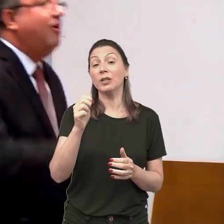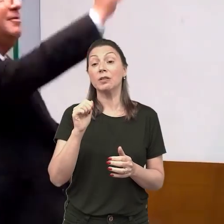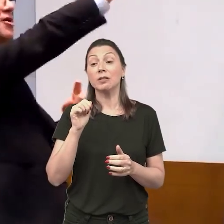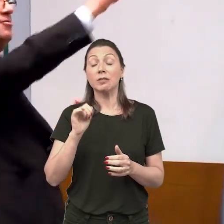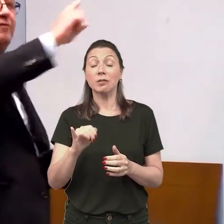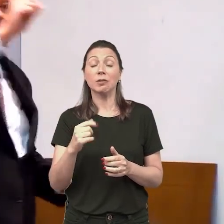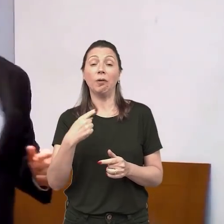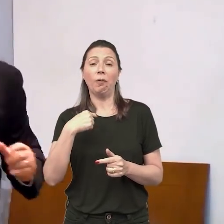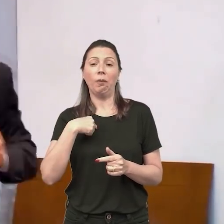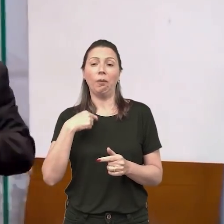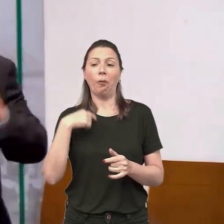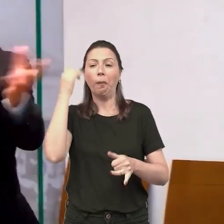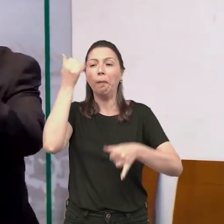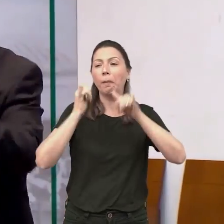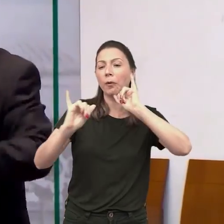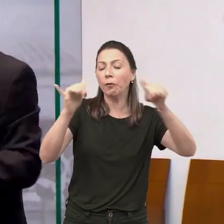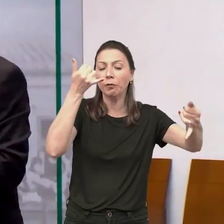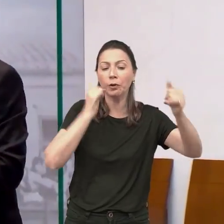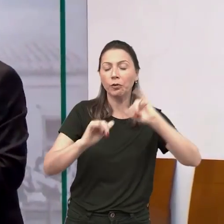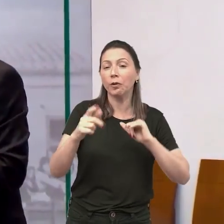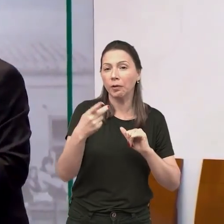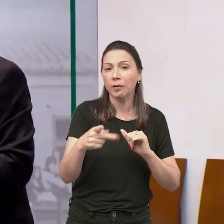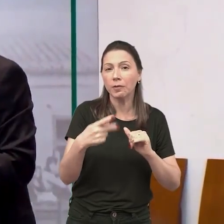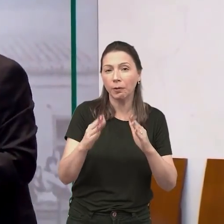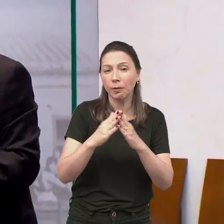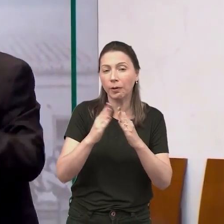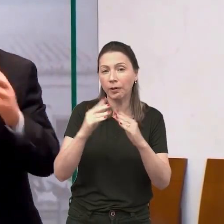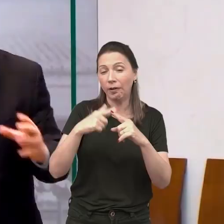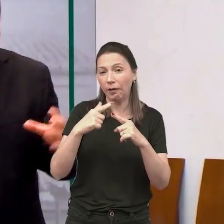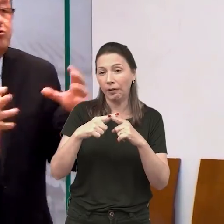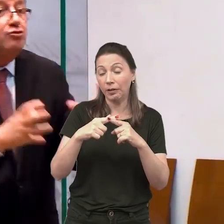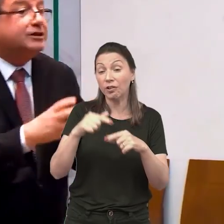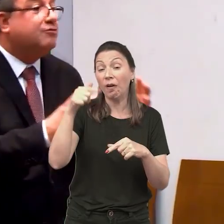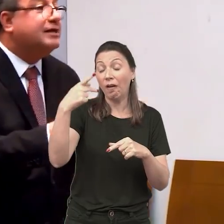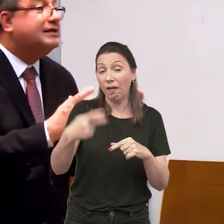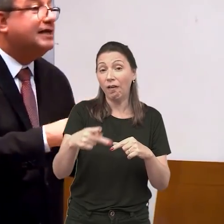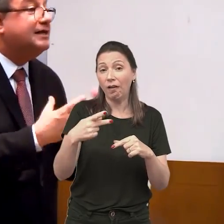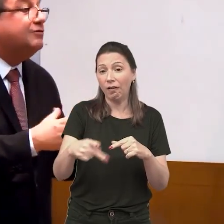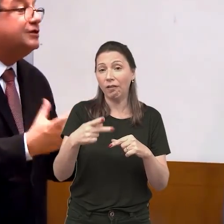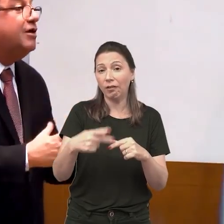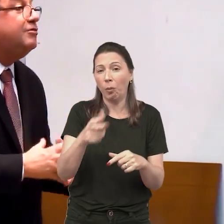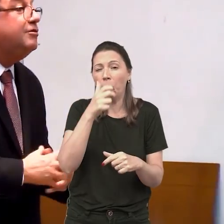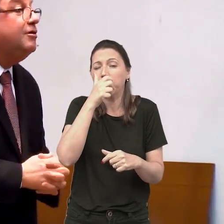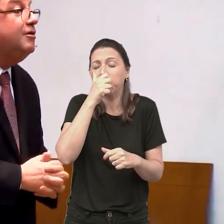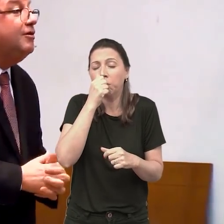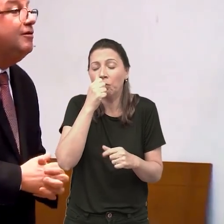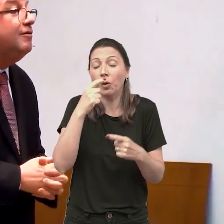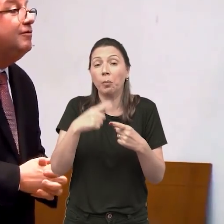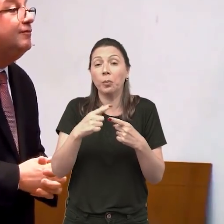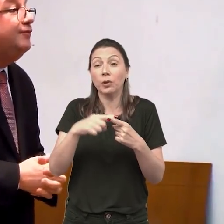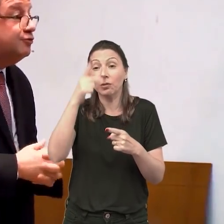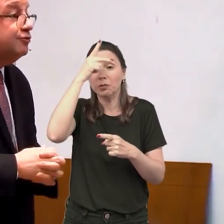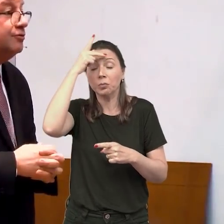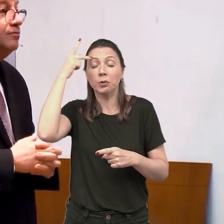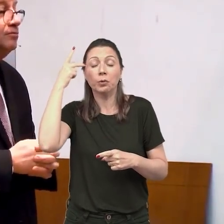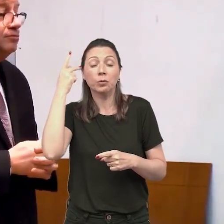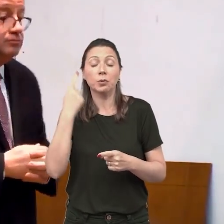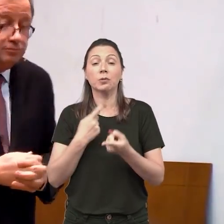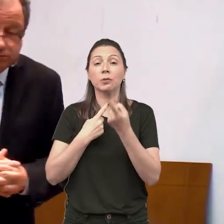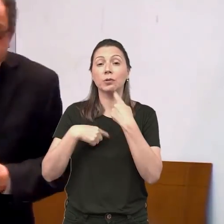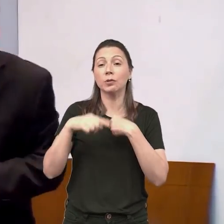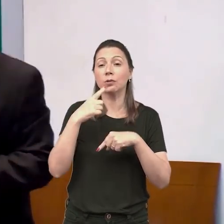aqui, olha, meu irmão, vai acontecer. Isso aqui está relatado. Porque todo mundo quer conhecer acerca do seu